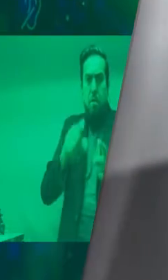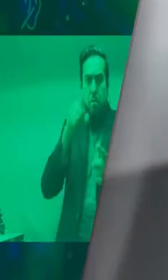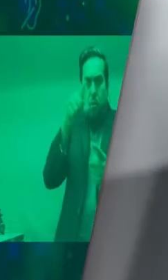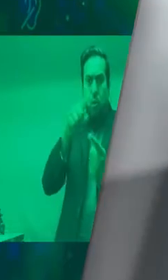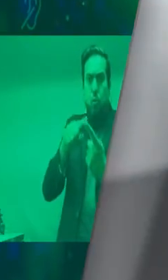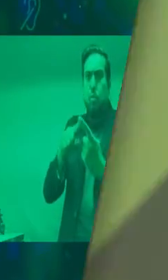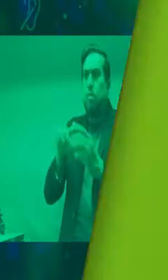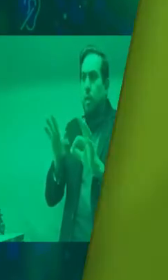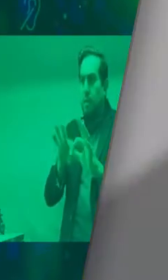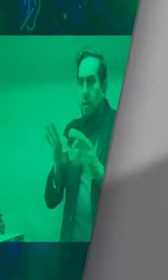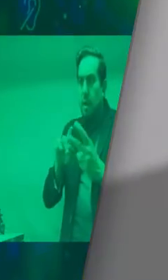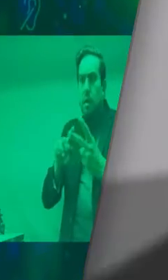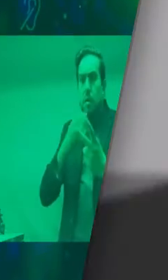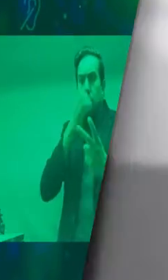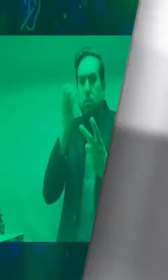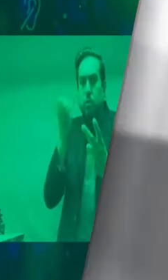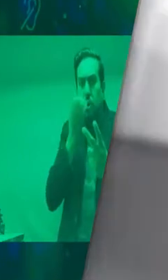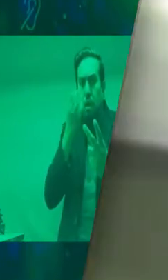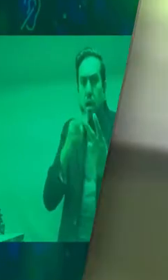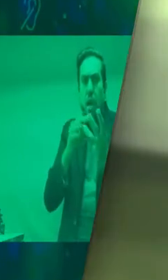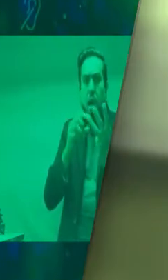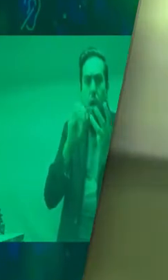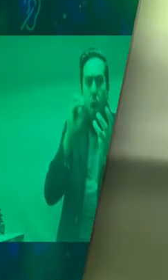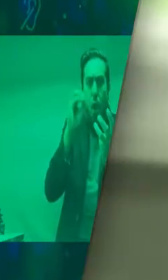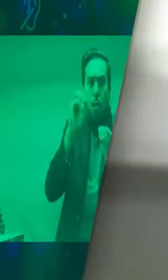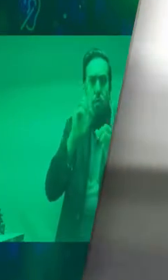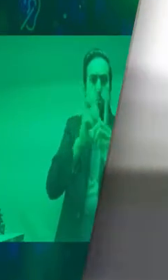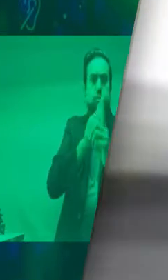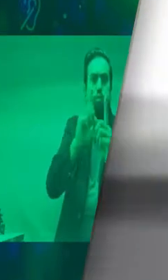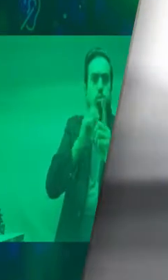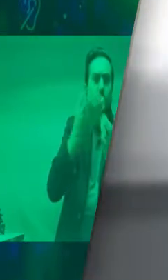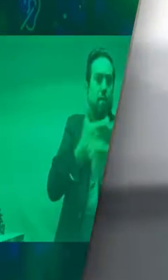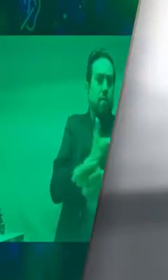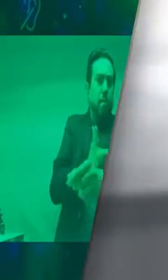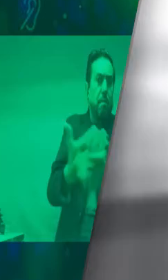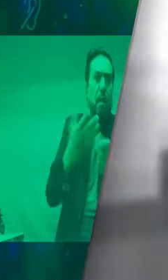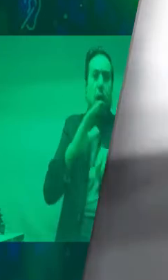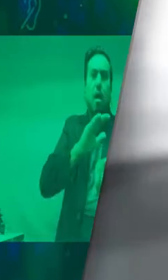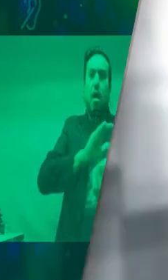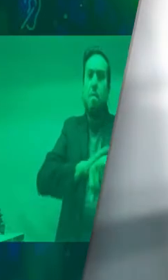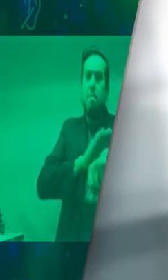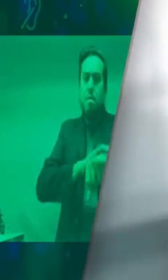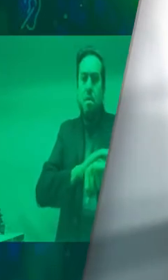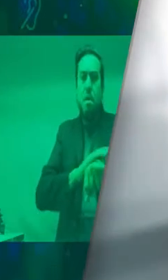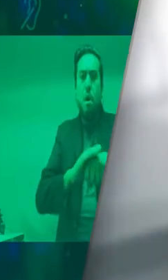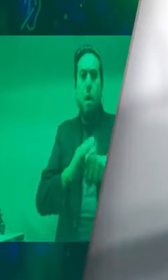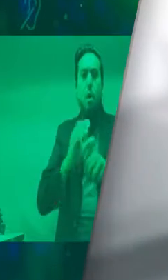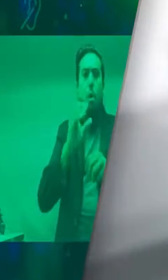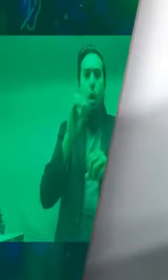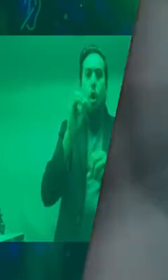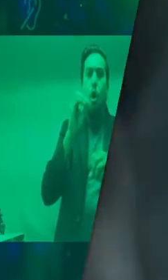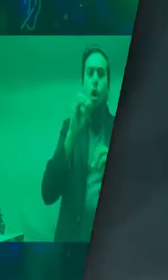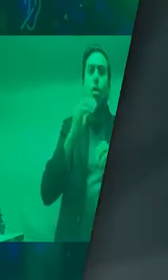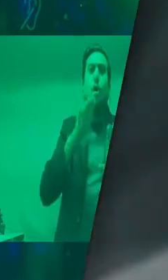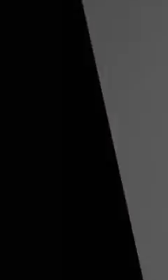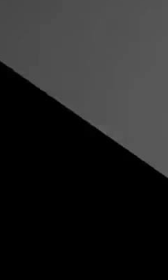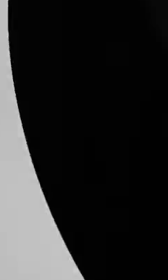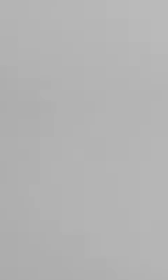viven las personas con discapacidad auditiva y reflexionar sobre cómo se pueden incluir de forma más justa en la sociedad.